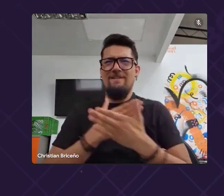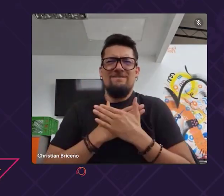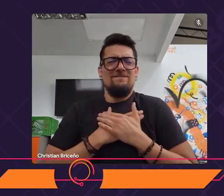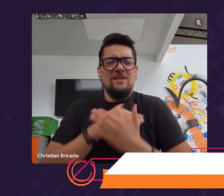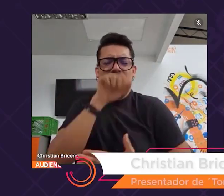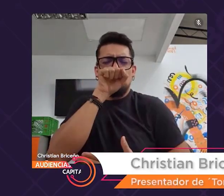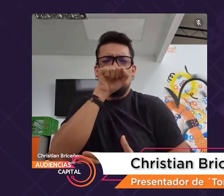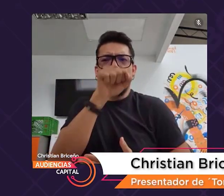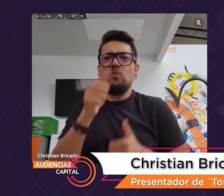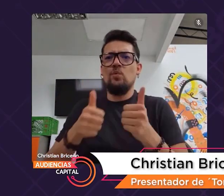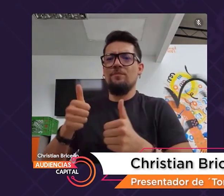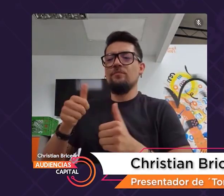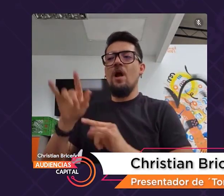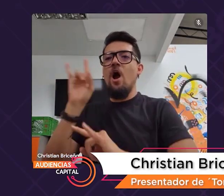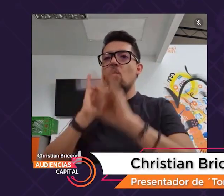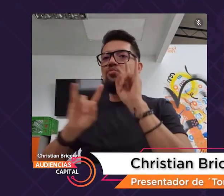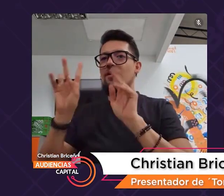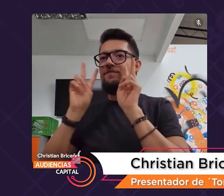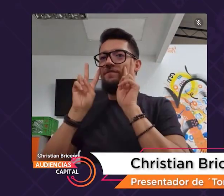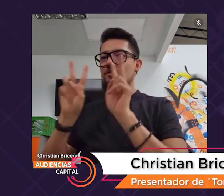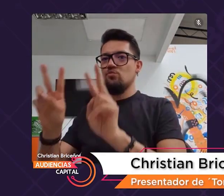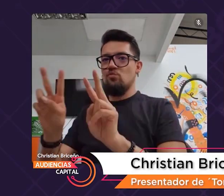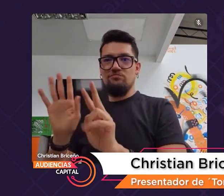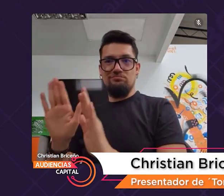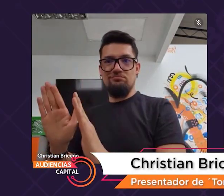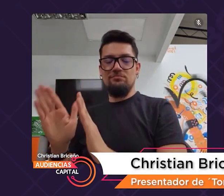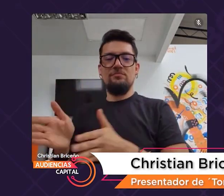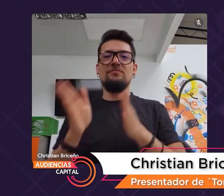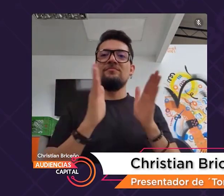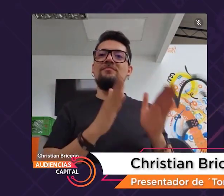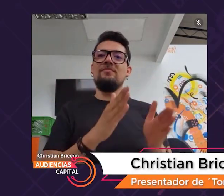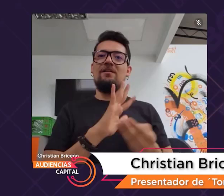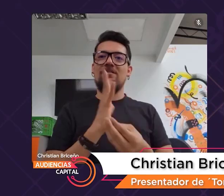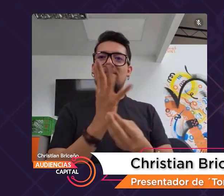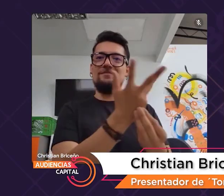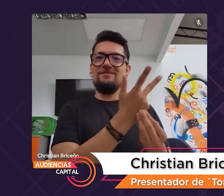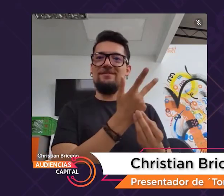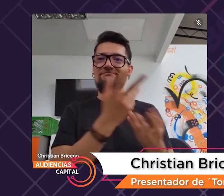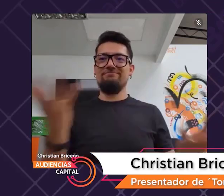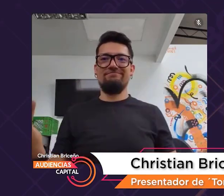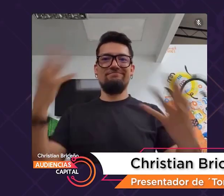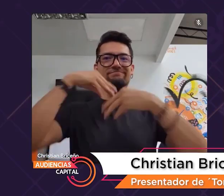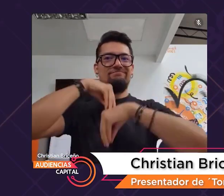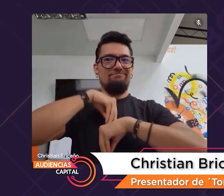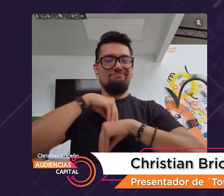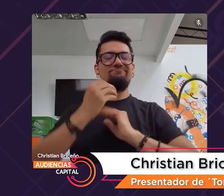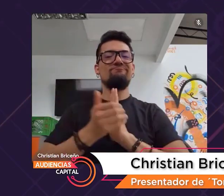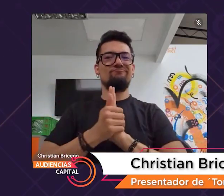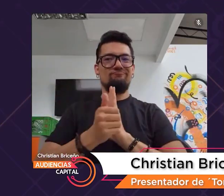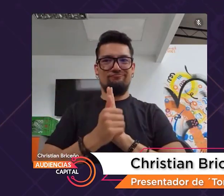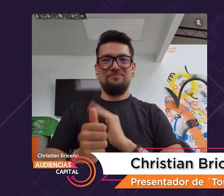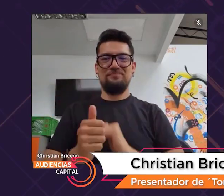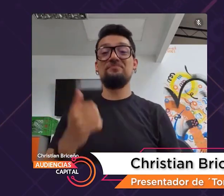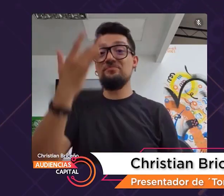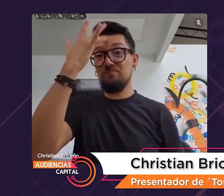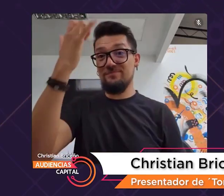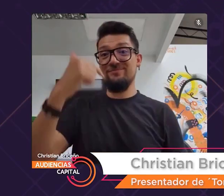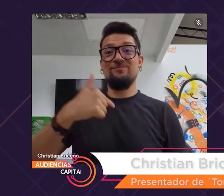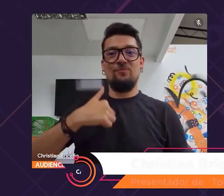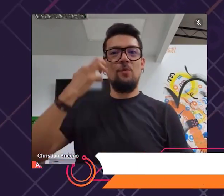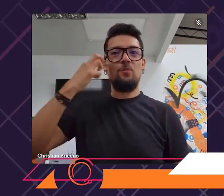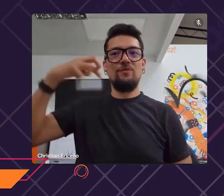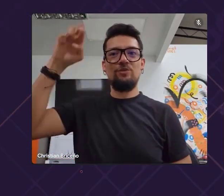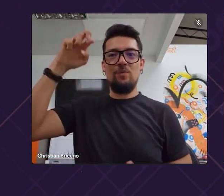Sí, para comentarte, pues realmente yo amo los medios audiovisuales, la presentación, pero la